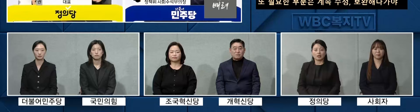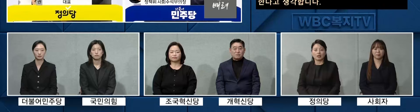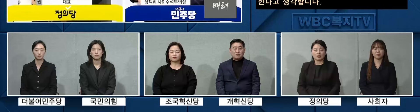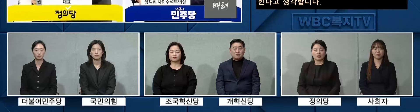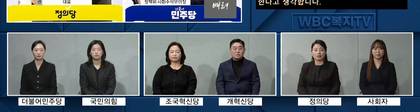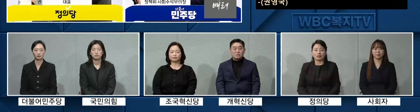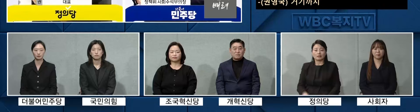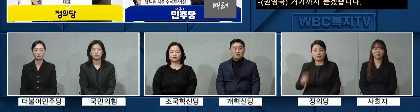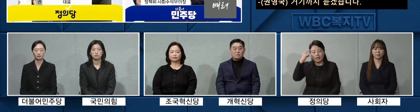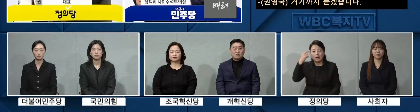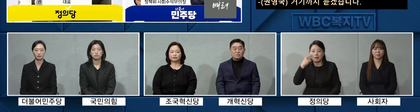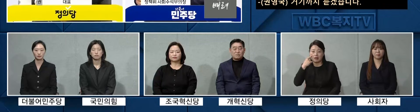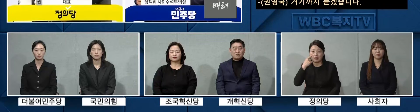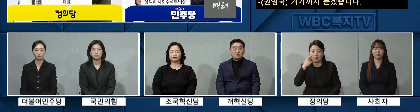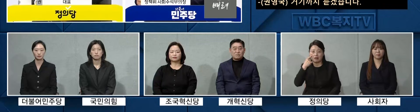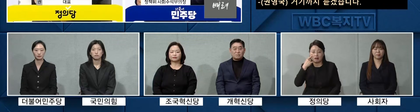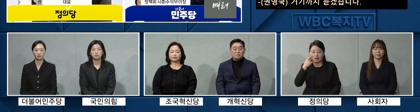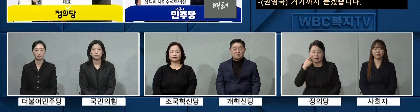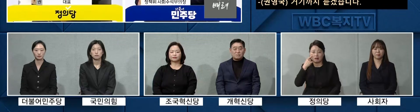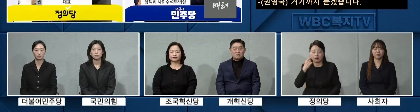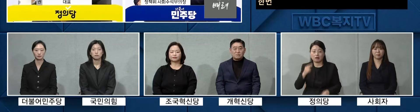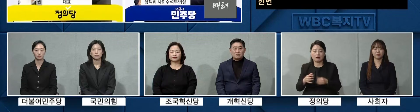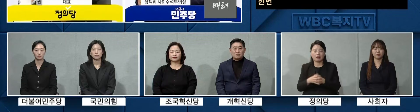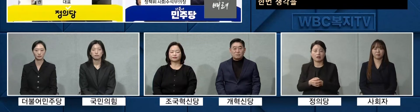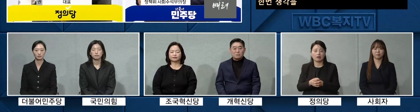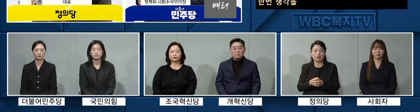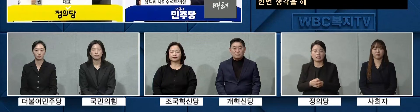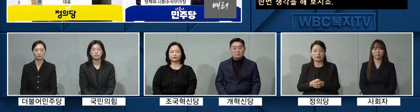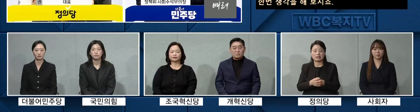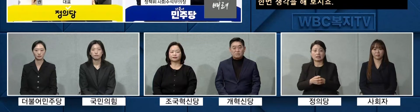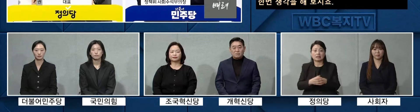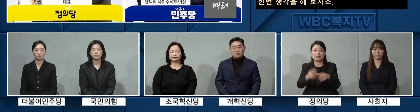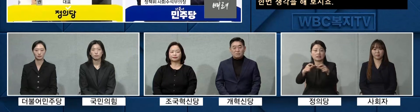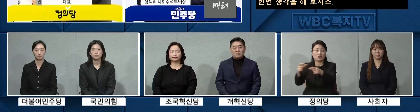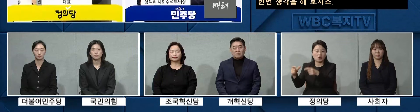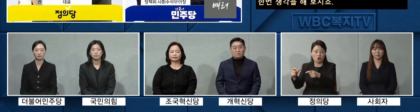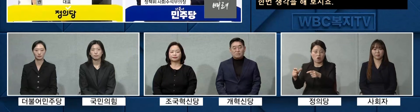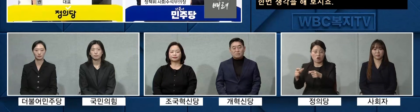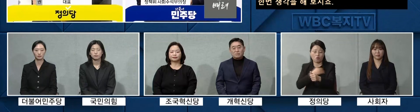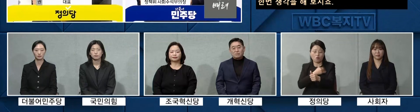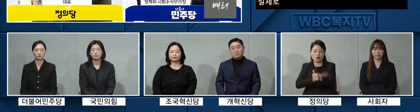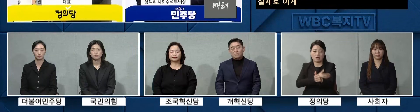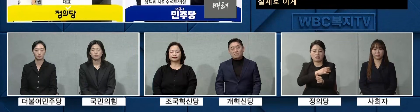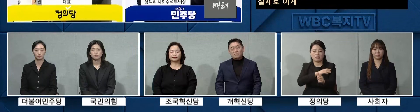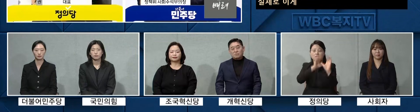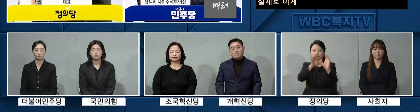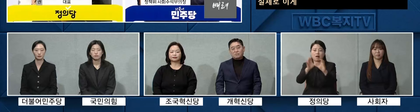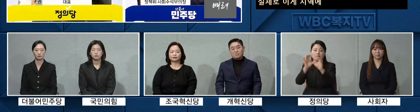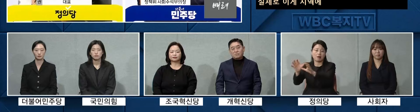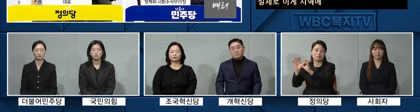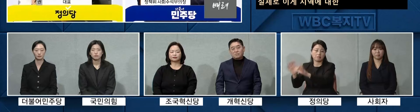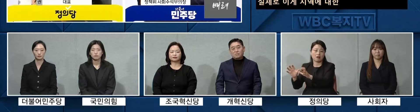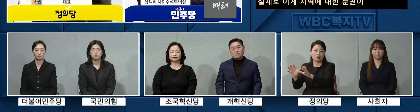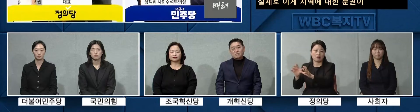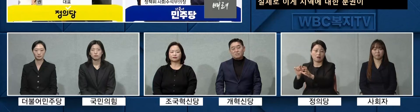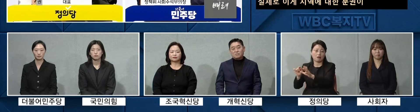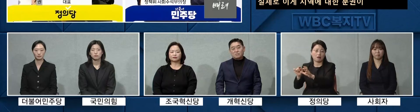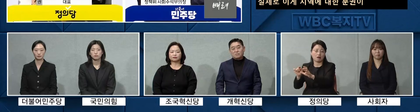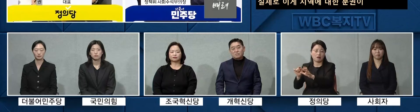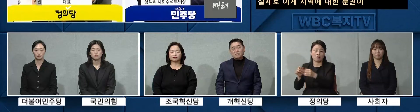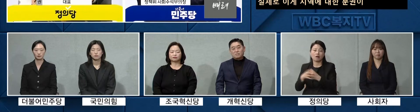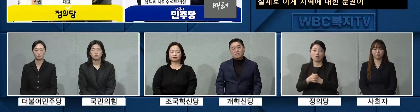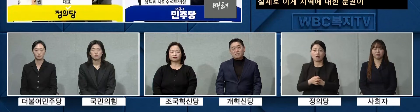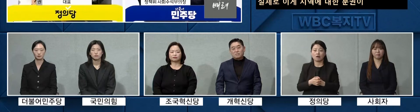한번 생각해 보시죠. 실제로 이게 지역에 대한 분권이 이러한 좋은